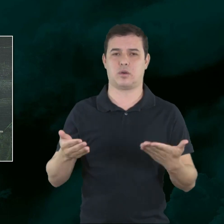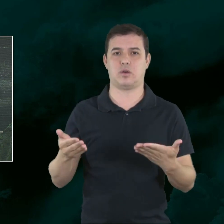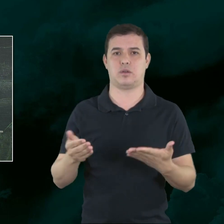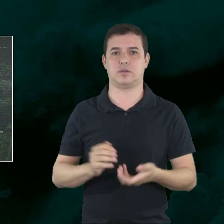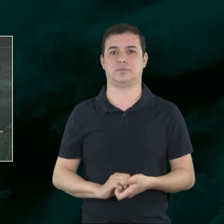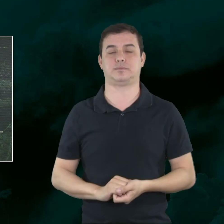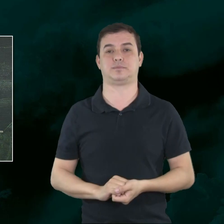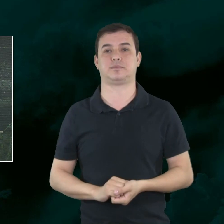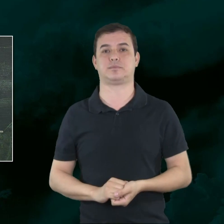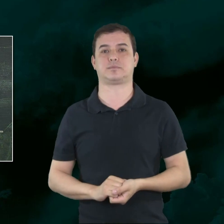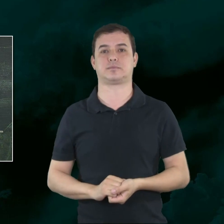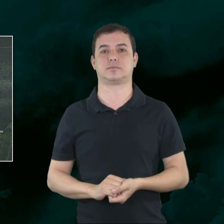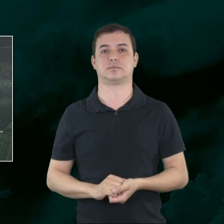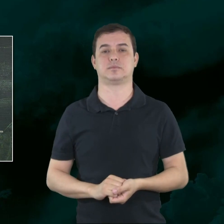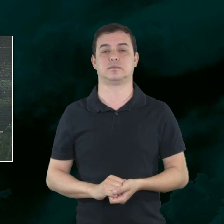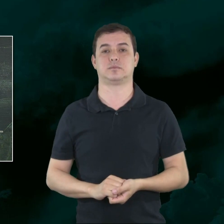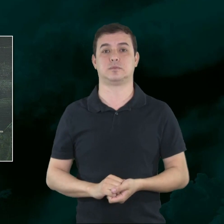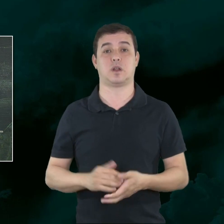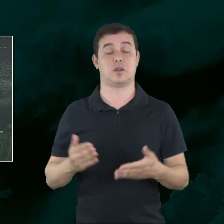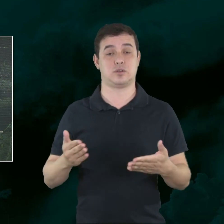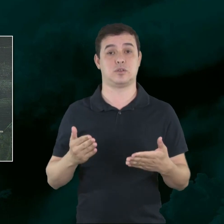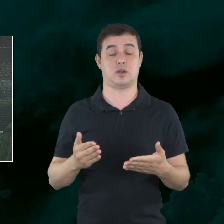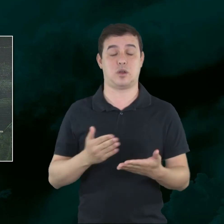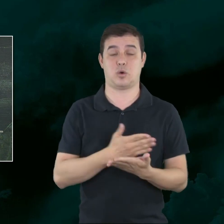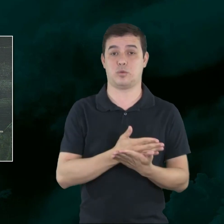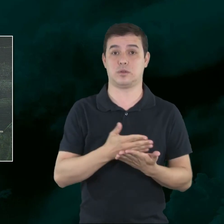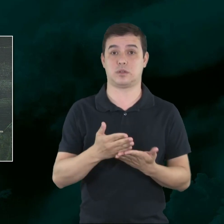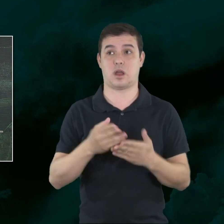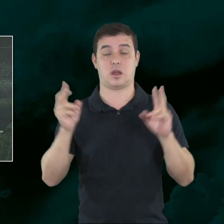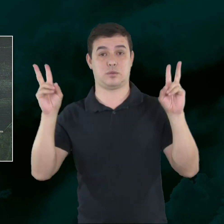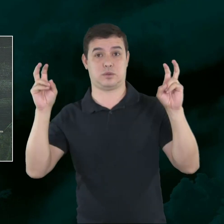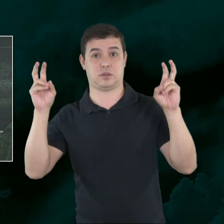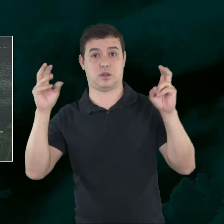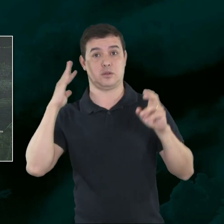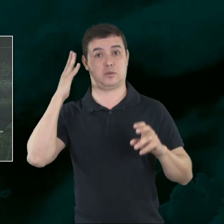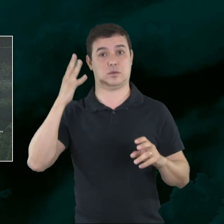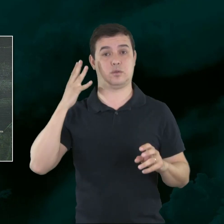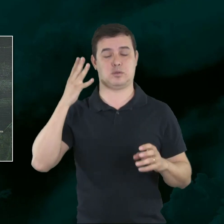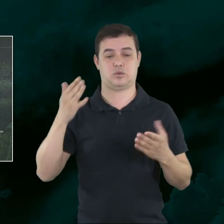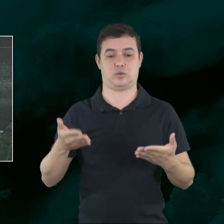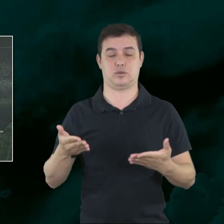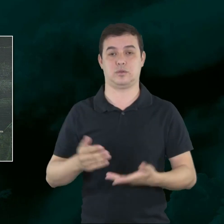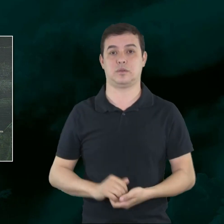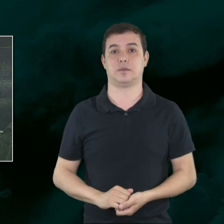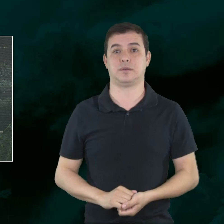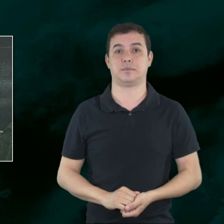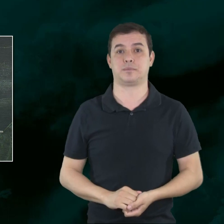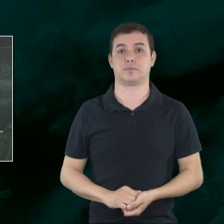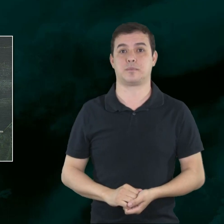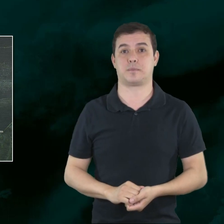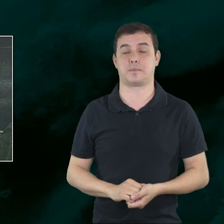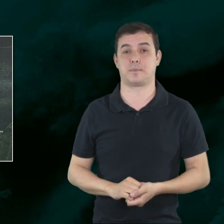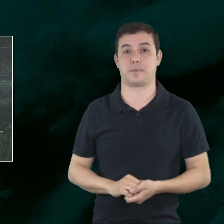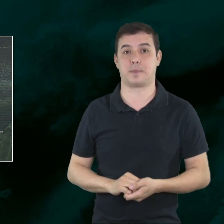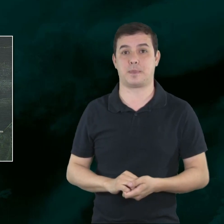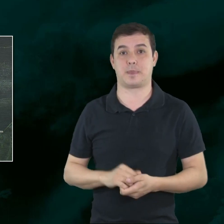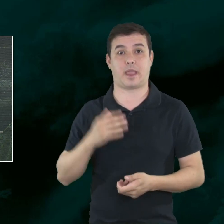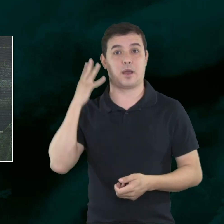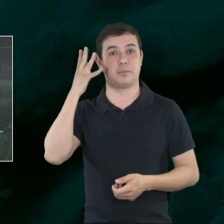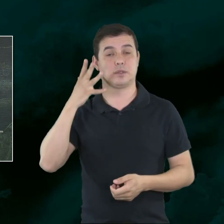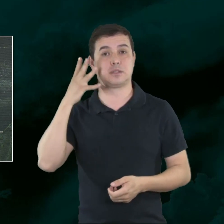bom? E vamos já entrar no assunto do dia. E nós chegamos à mensagem